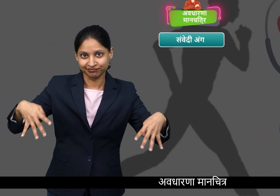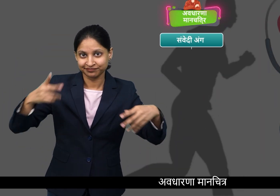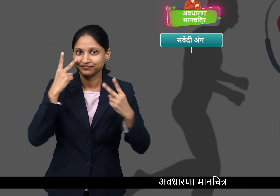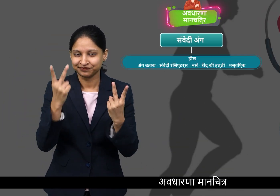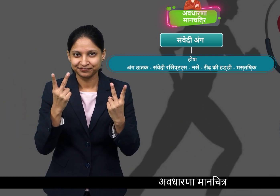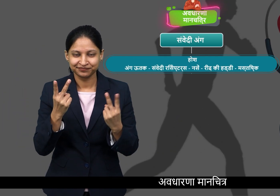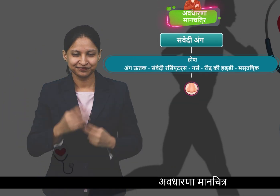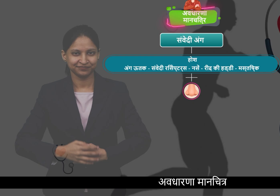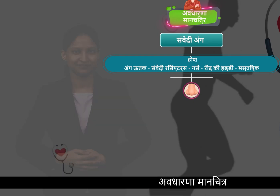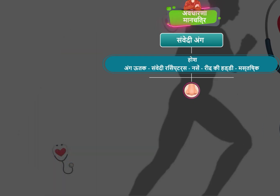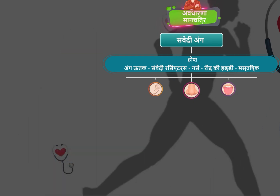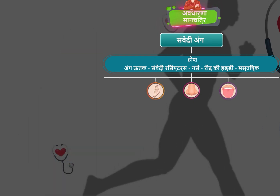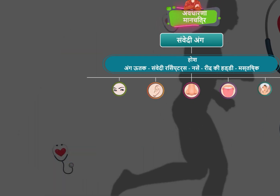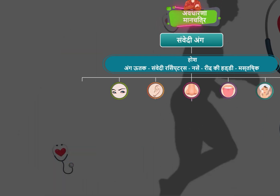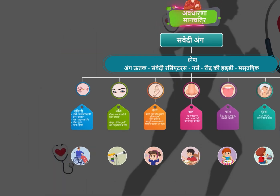मानचित्र।